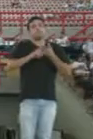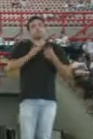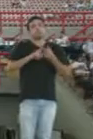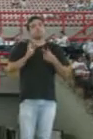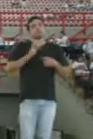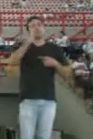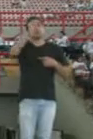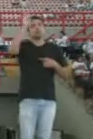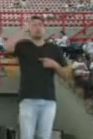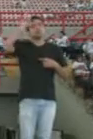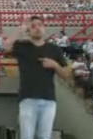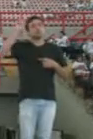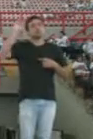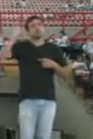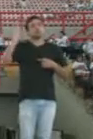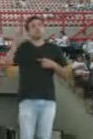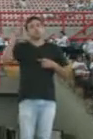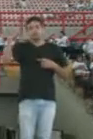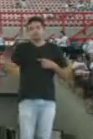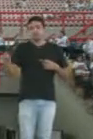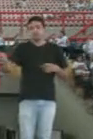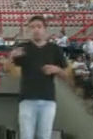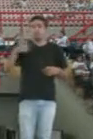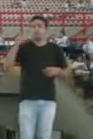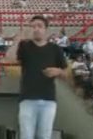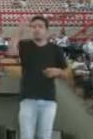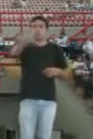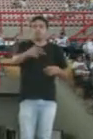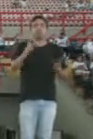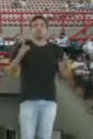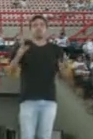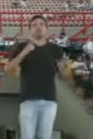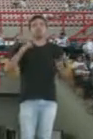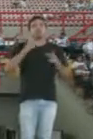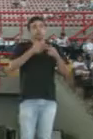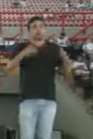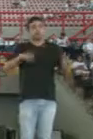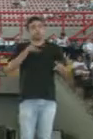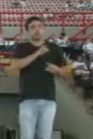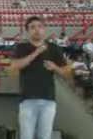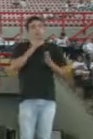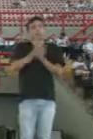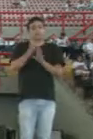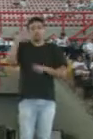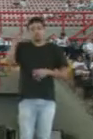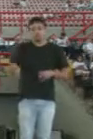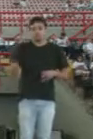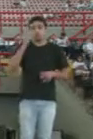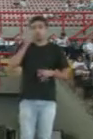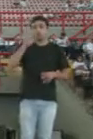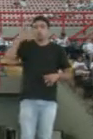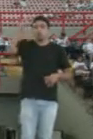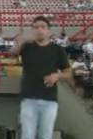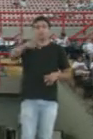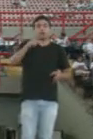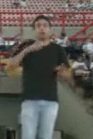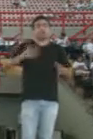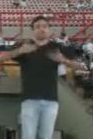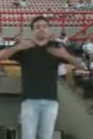gozo perdido quando ela fala. Não disse que tinha essa coisa toda de amor? Quando ela fala, eu vou e